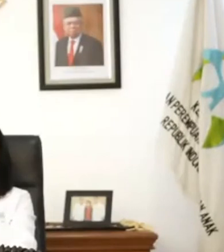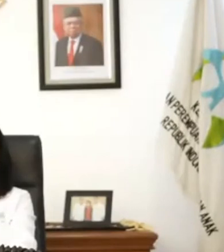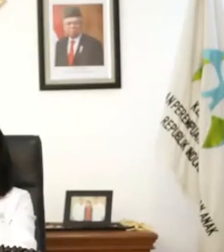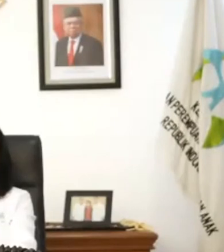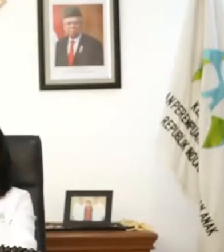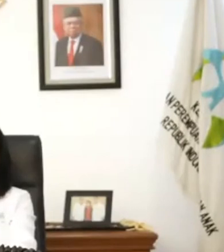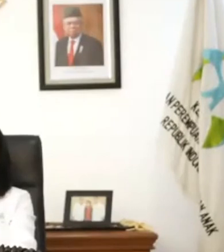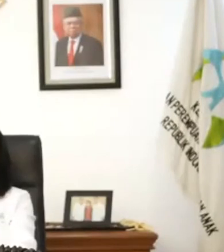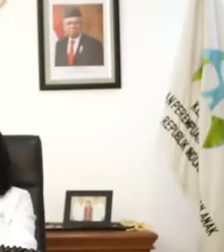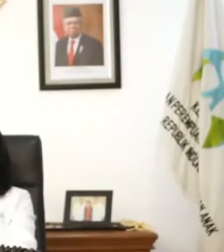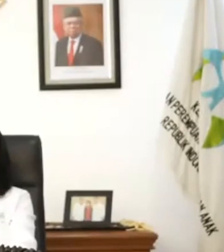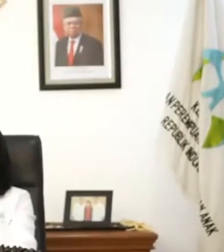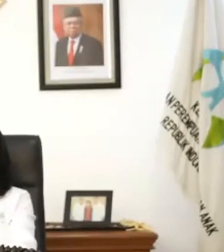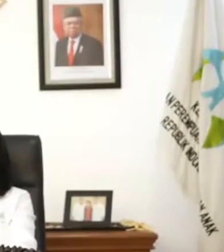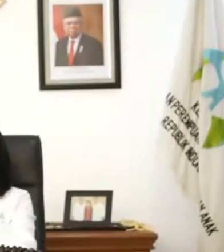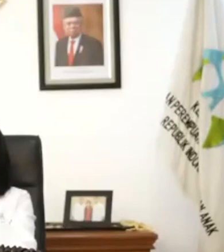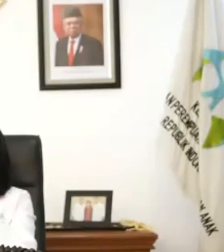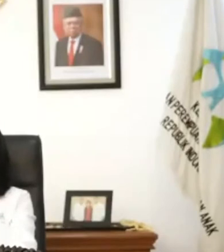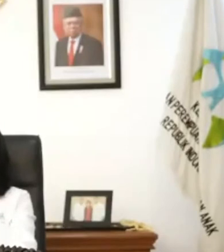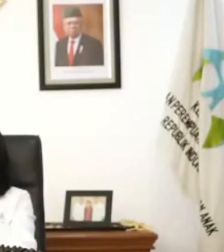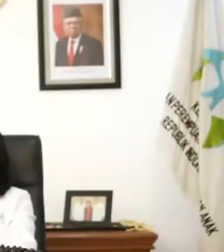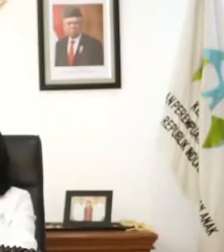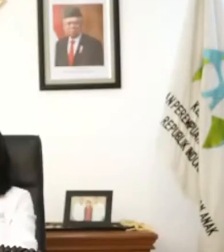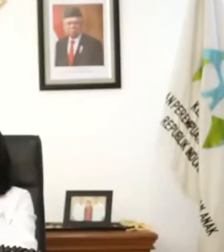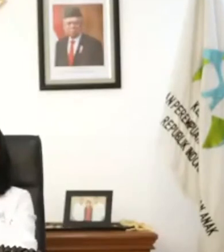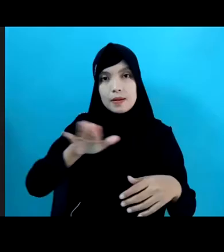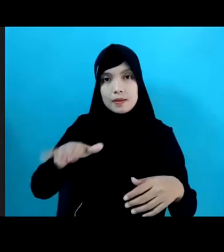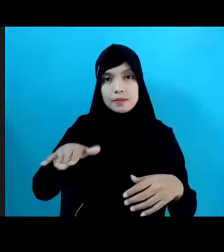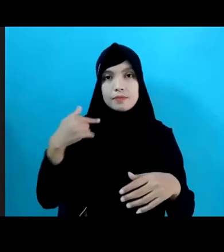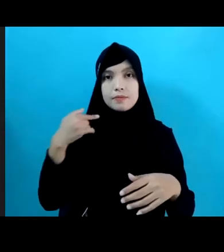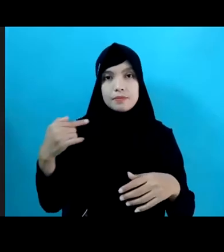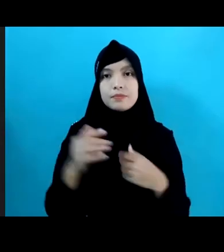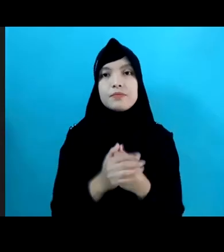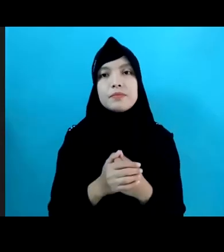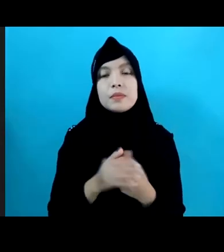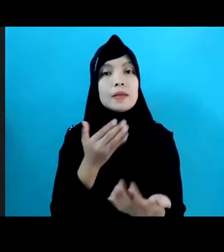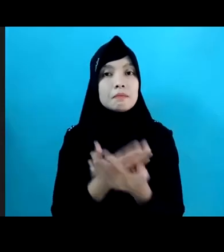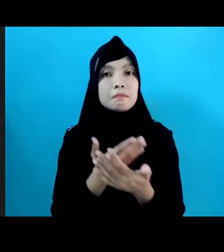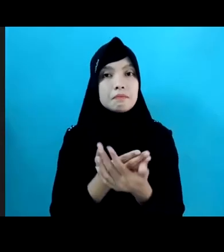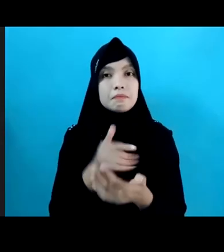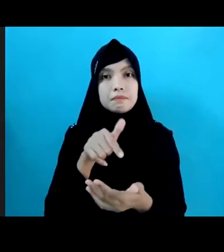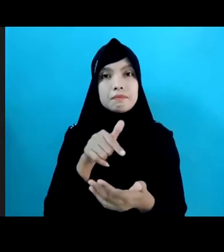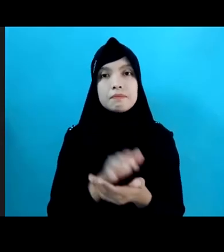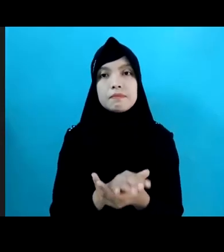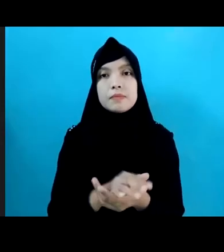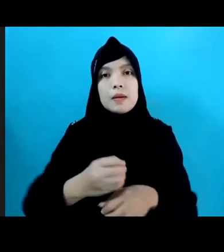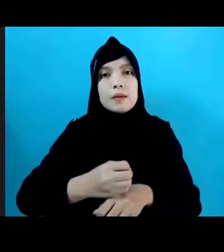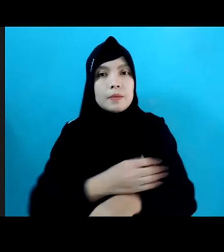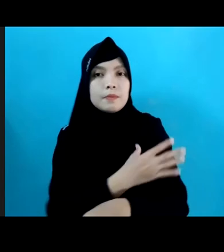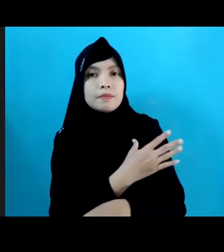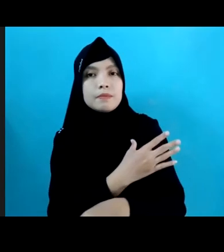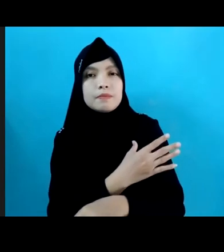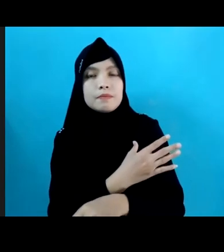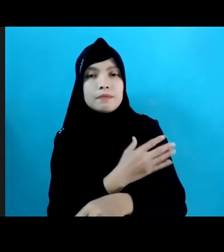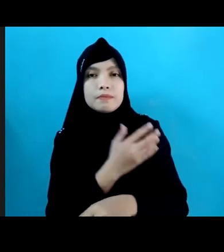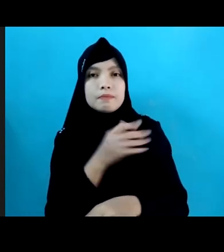dampak yang luar biasa terhadap anak-anak kita Kenyataannya, dampak masif dari